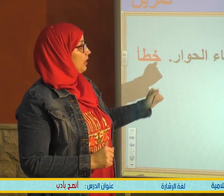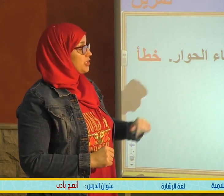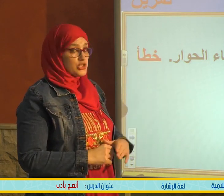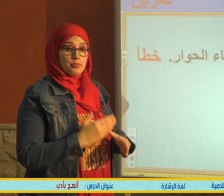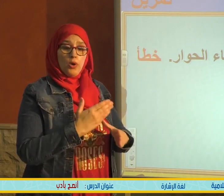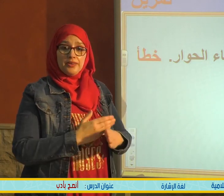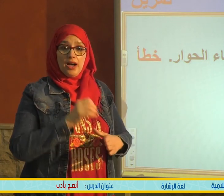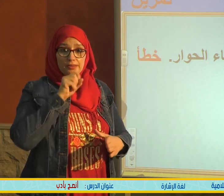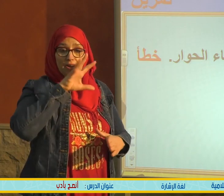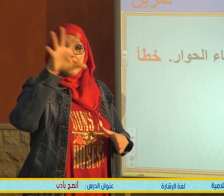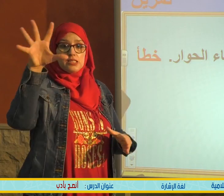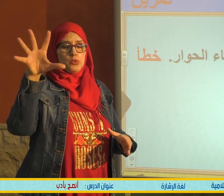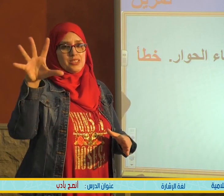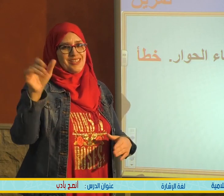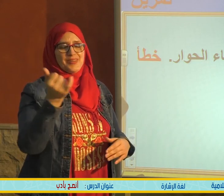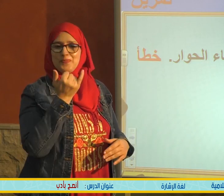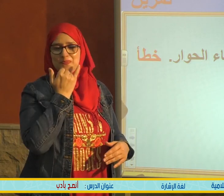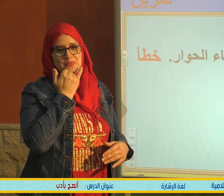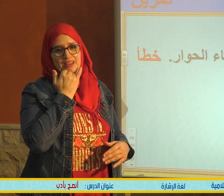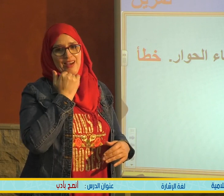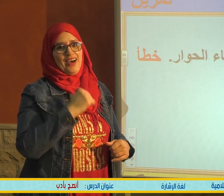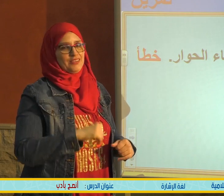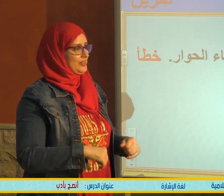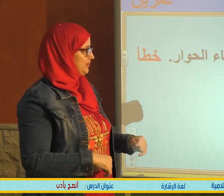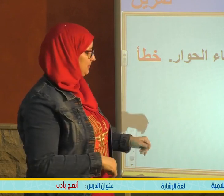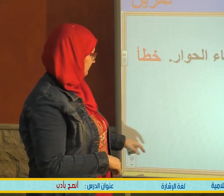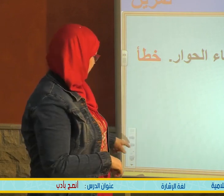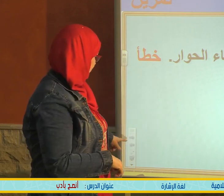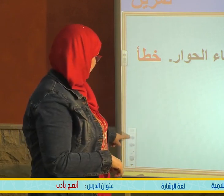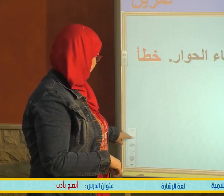يجب أن أرفع صوتي، خطأ.